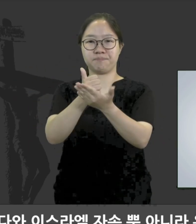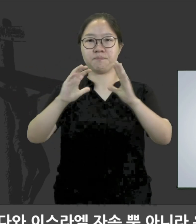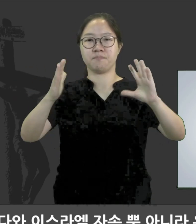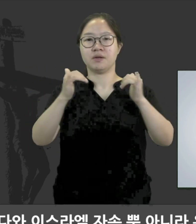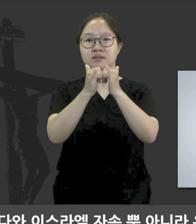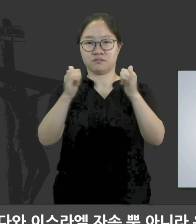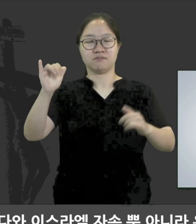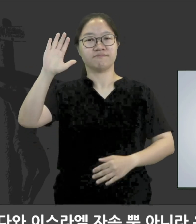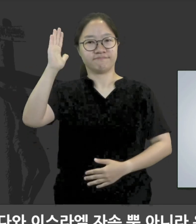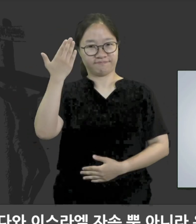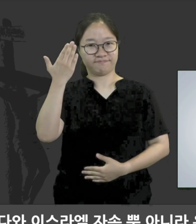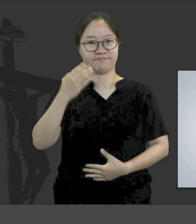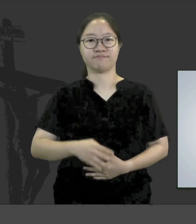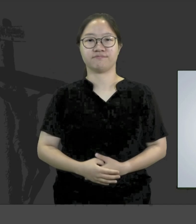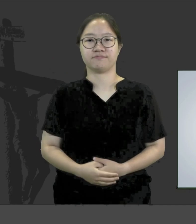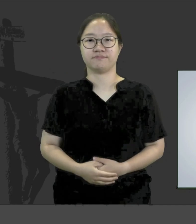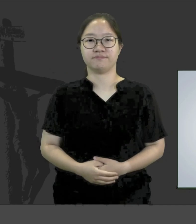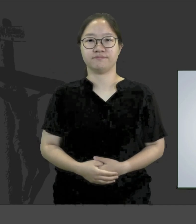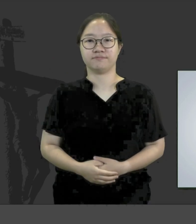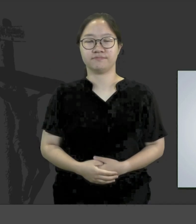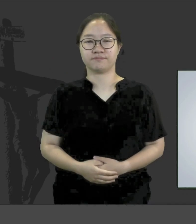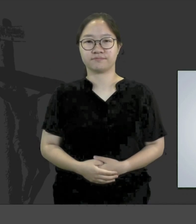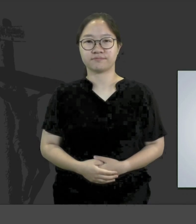백성이 되었습니다.